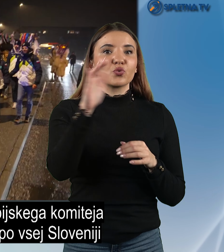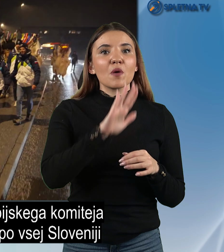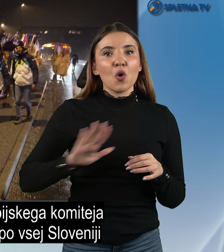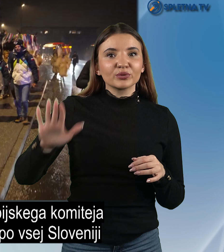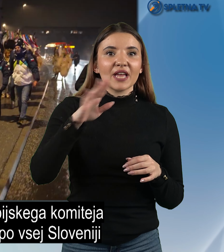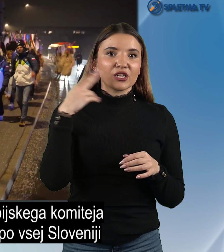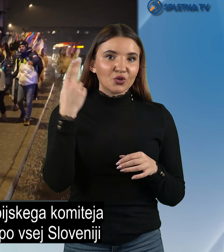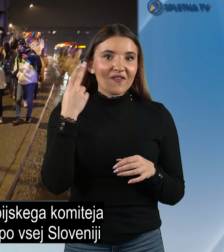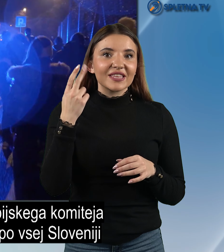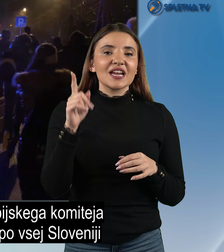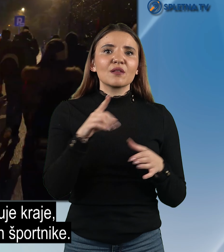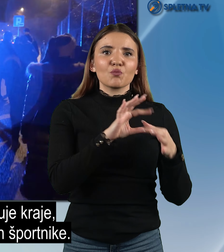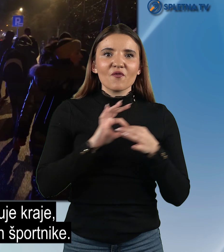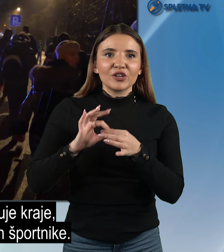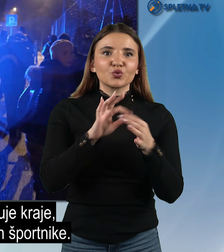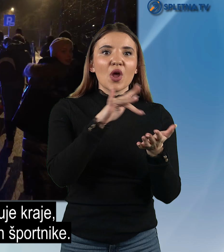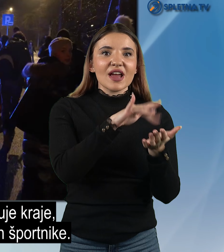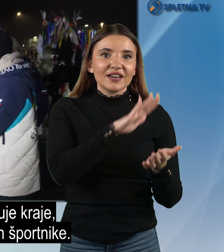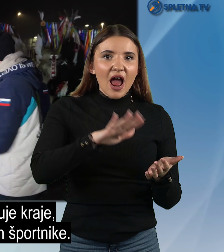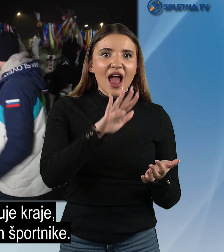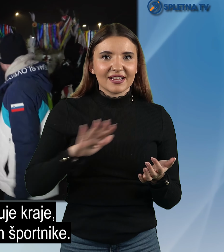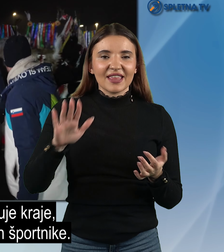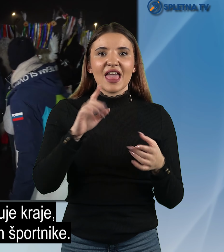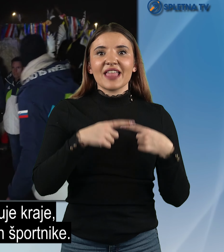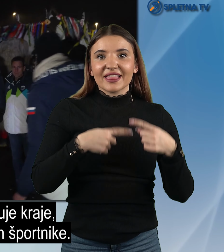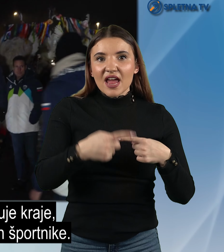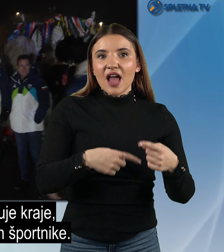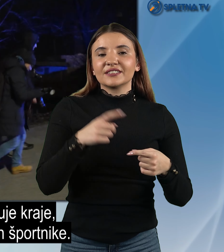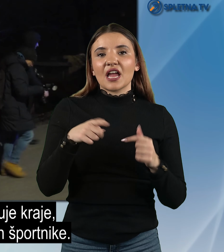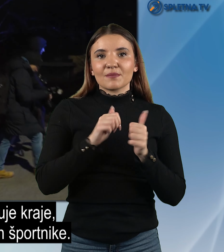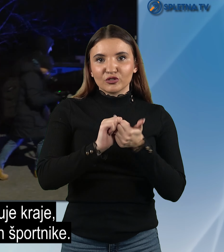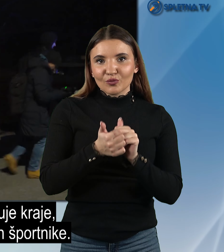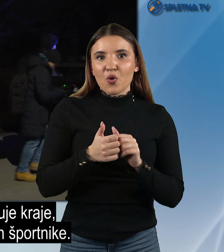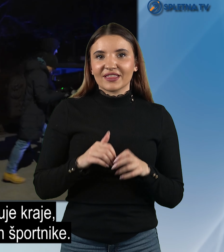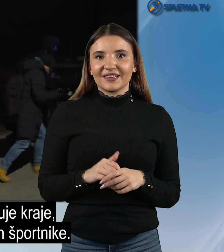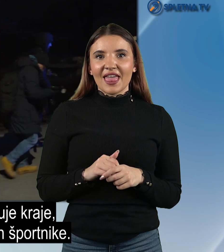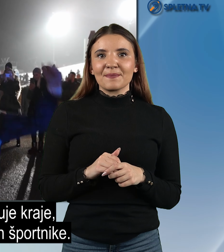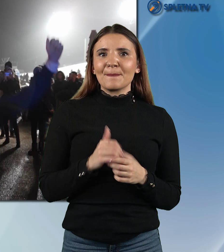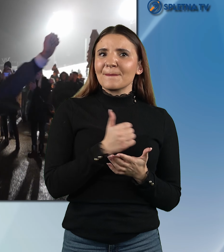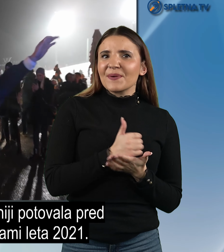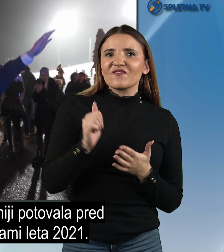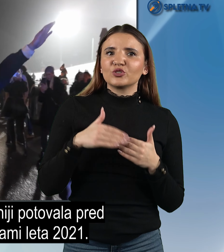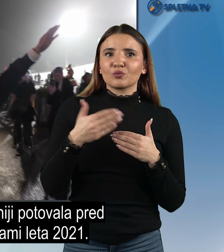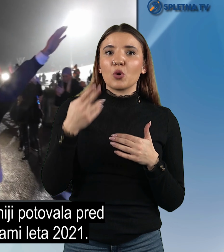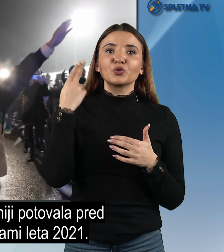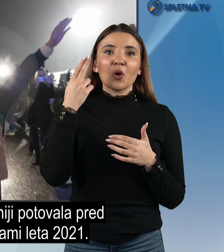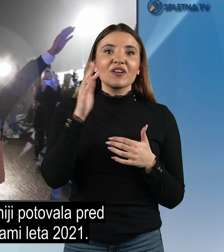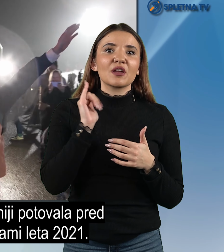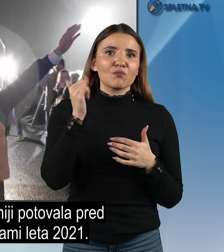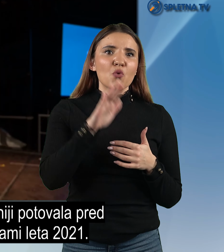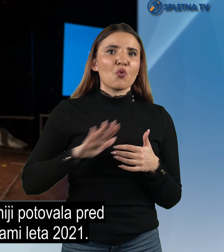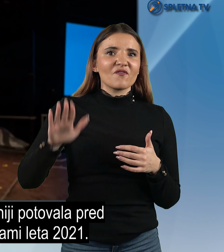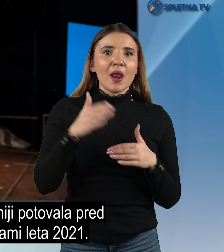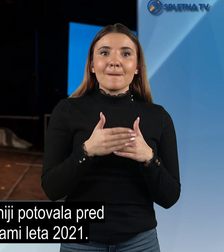vsej Sloveniji ter povezuje kraje, generacije in športnike. Prvič je po